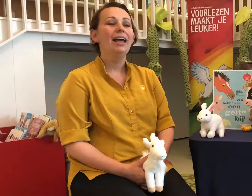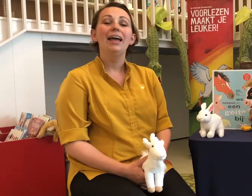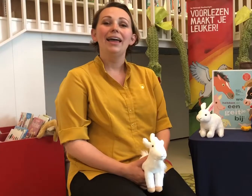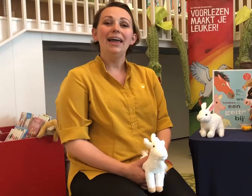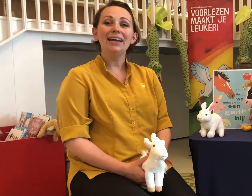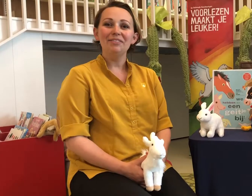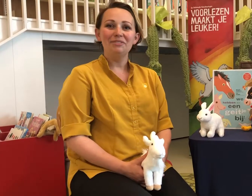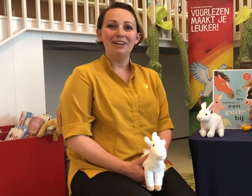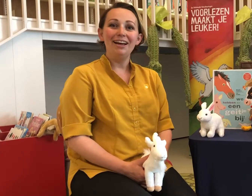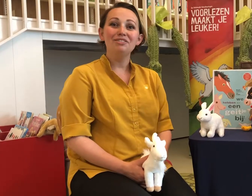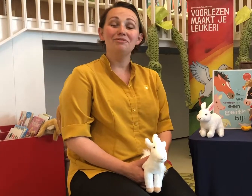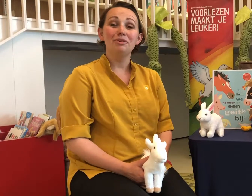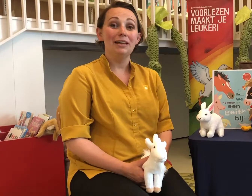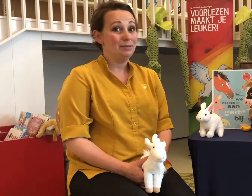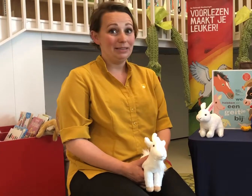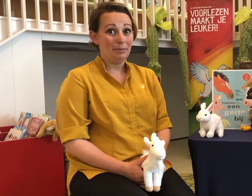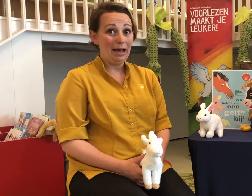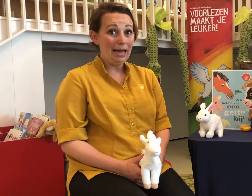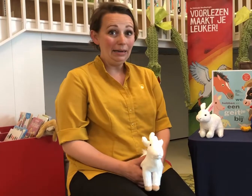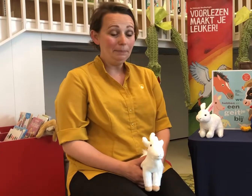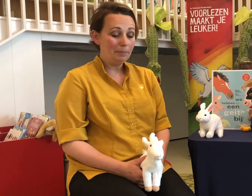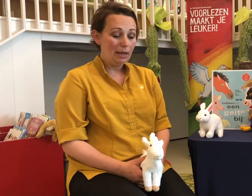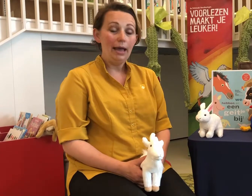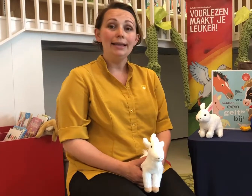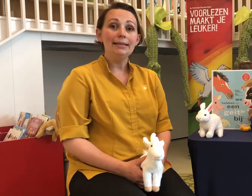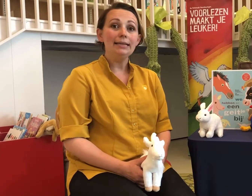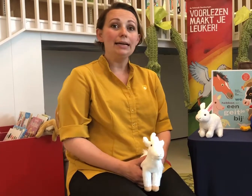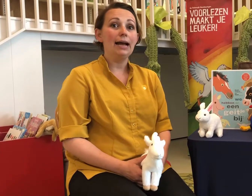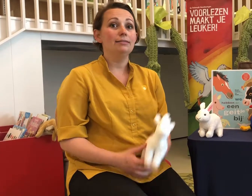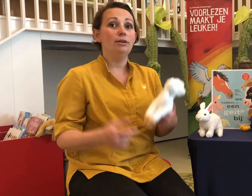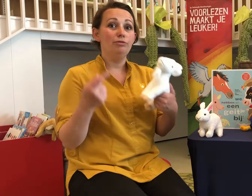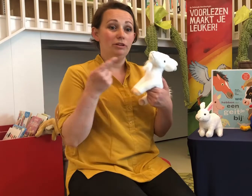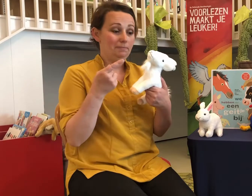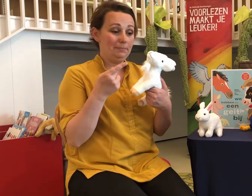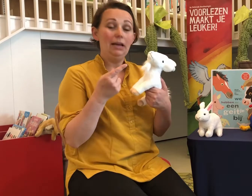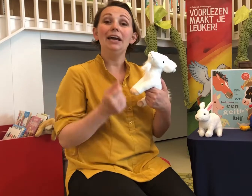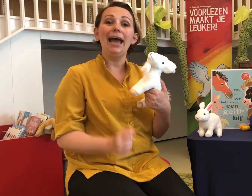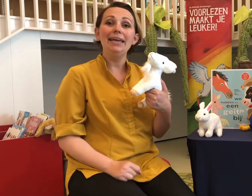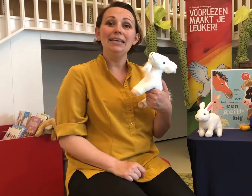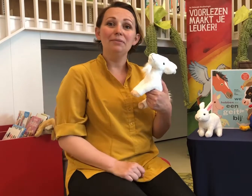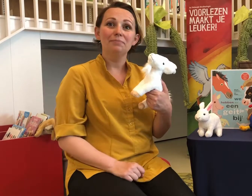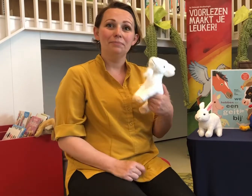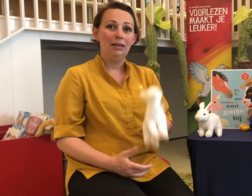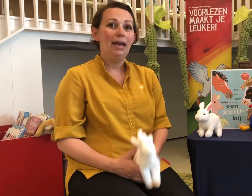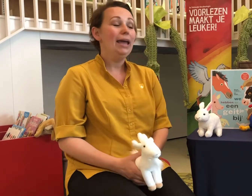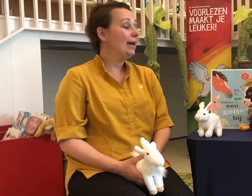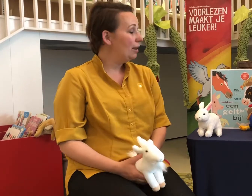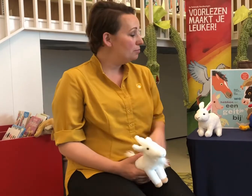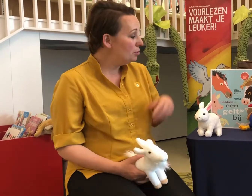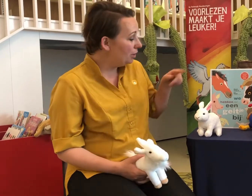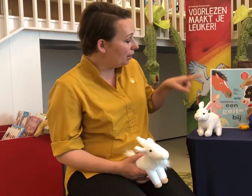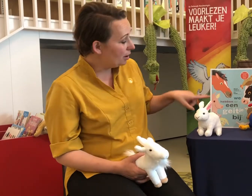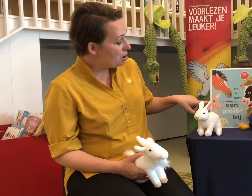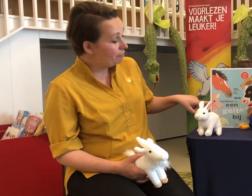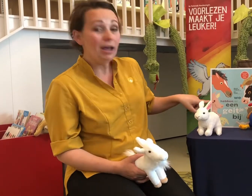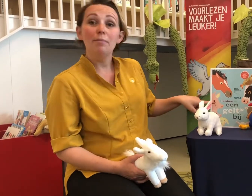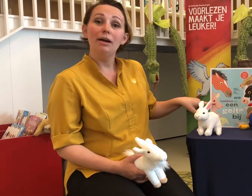Ik ga weer een verhaaltje voorlezen met gebaren en dit keer gaat het over een geitje. Ik ga het boekje We hebben een